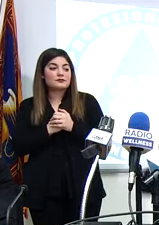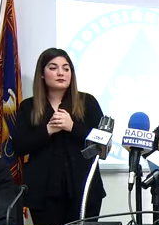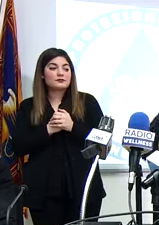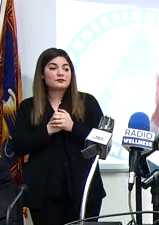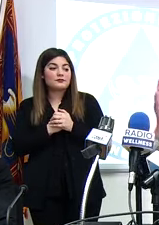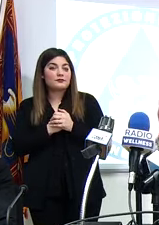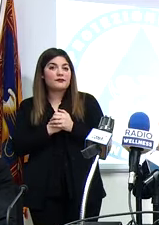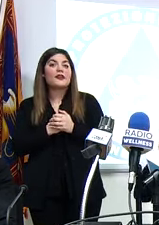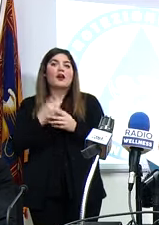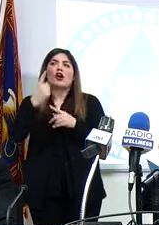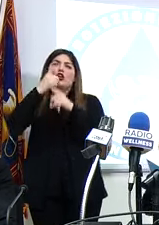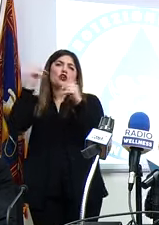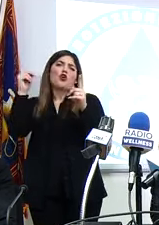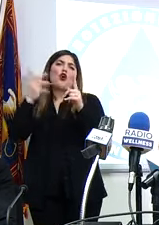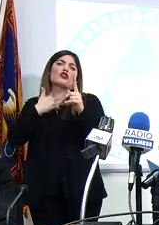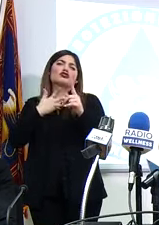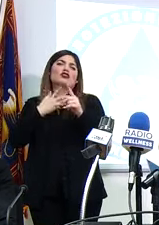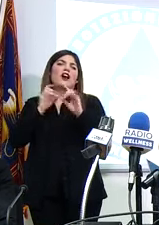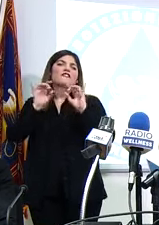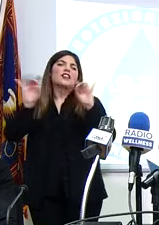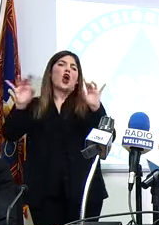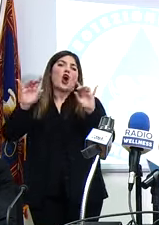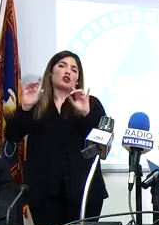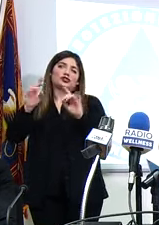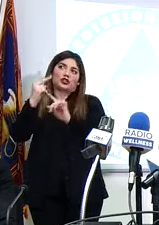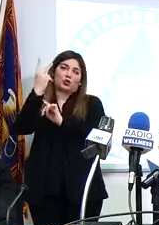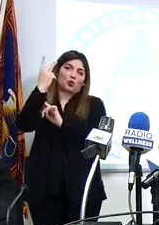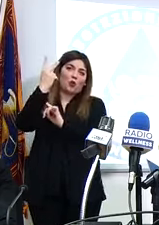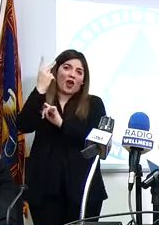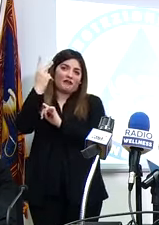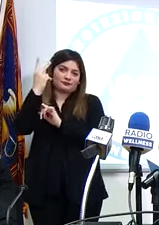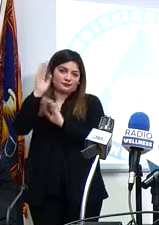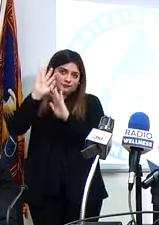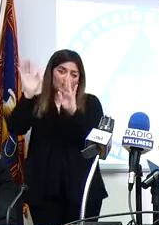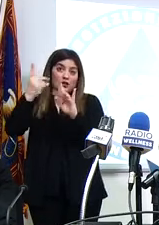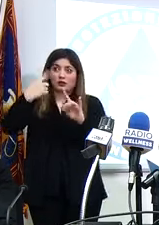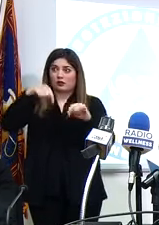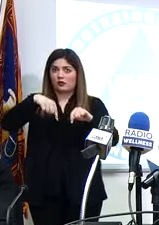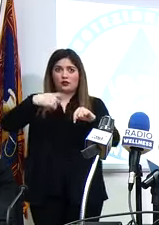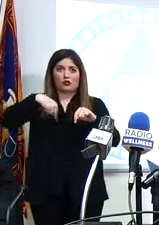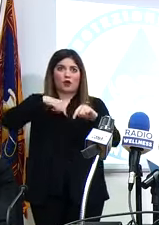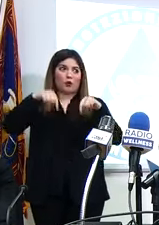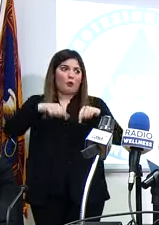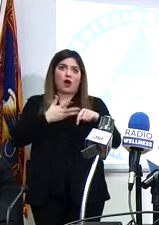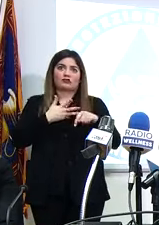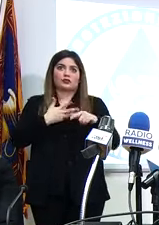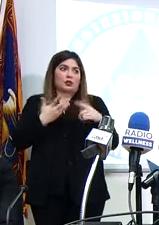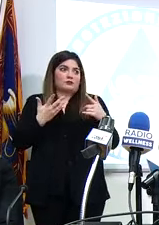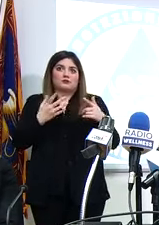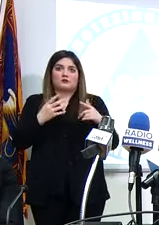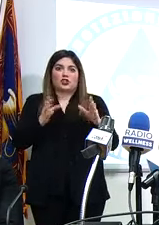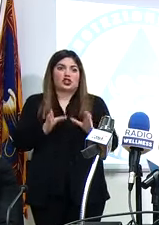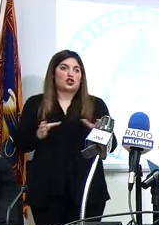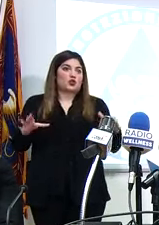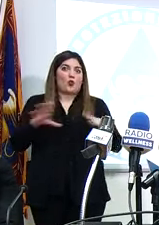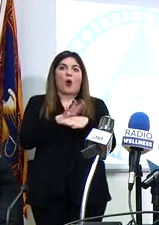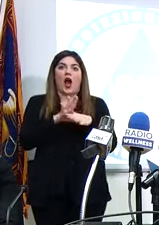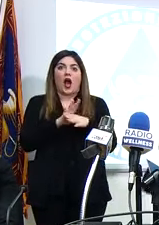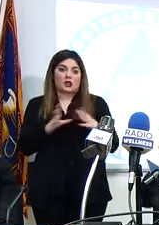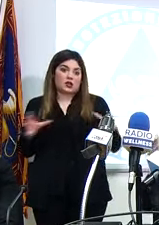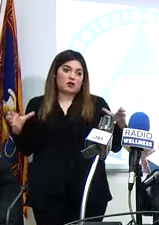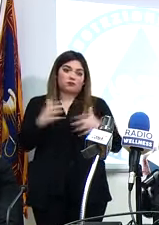da noi sono un mondo di virologi, no? Quindi gli era scappato l'idea: ma proteggiamo i